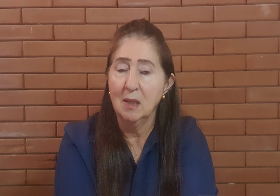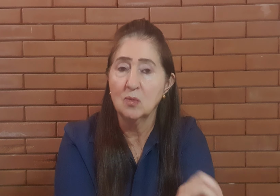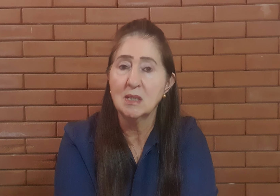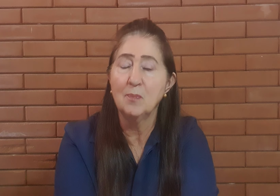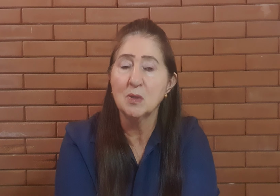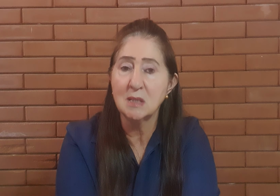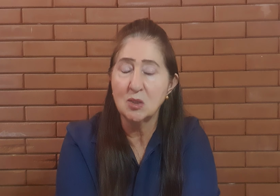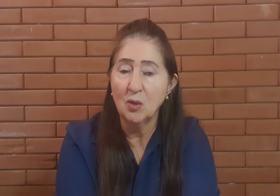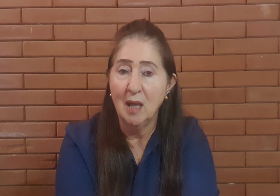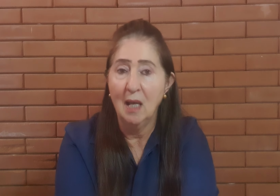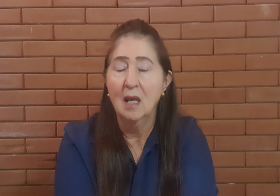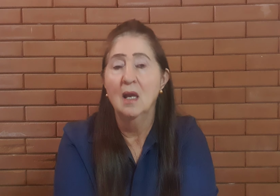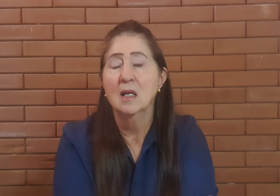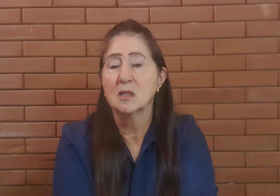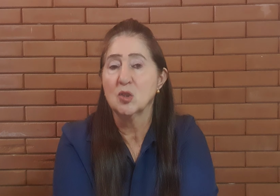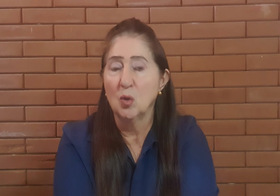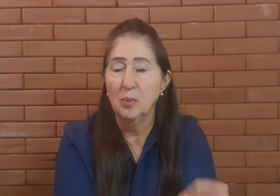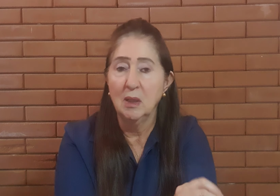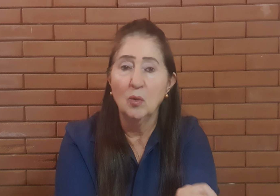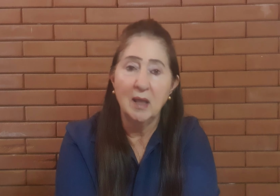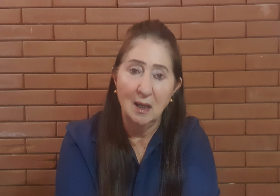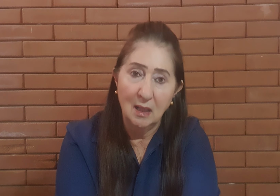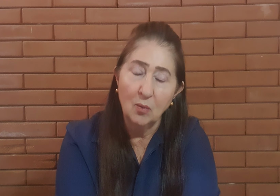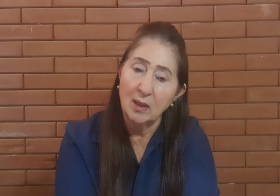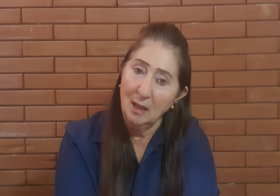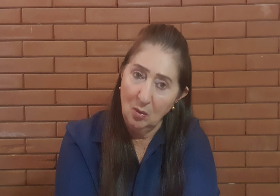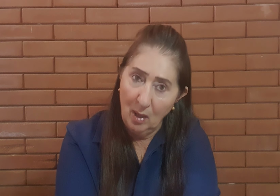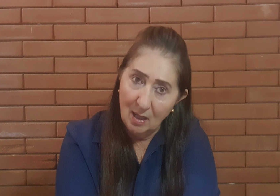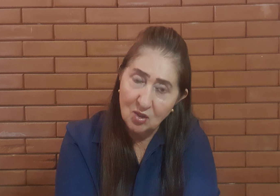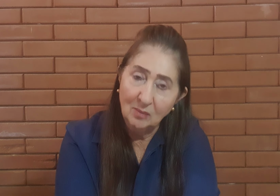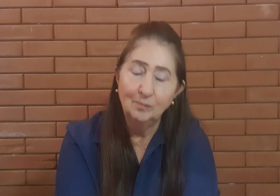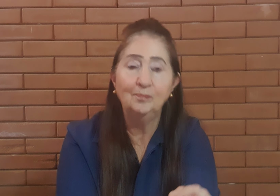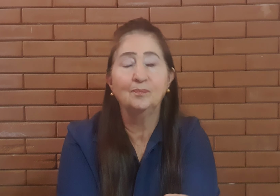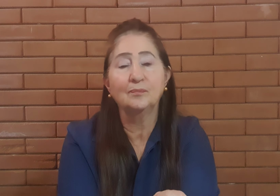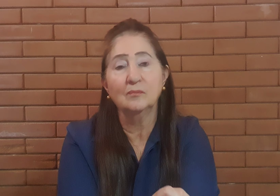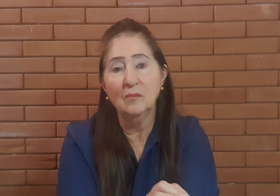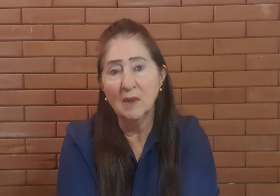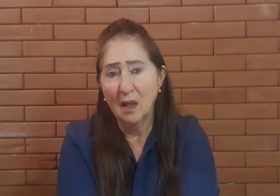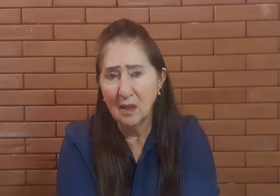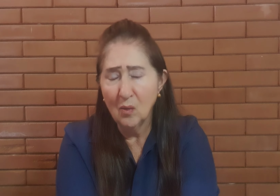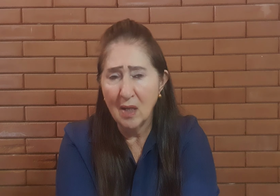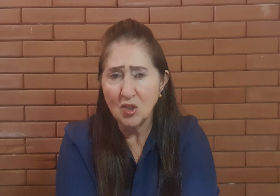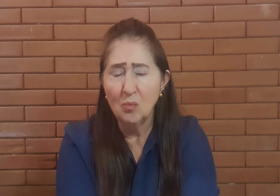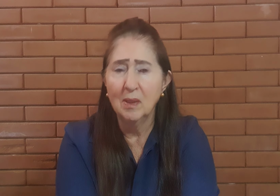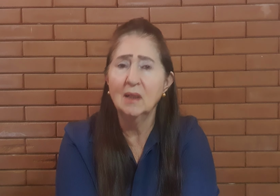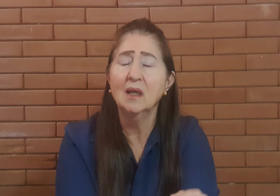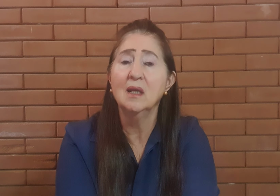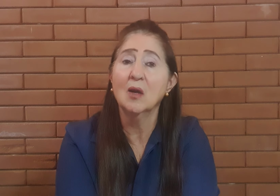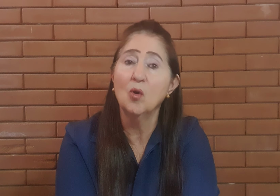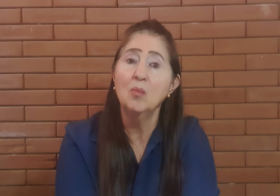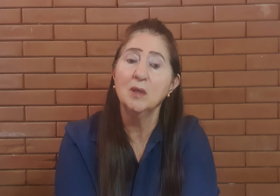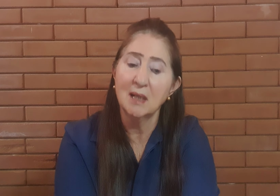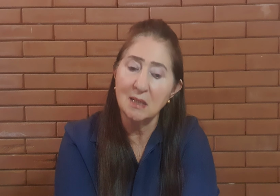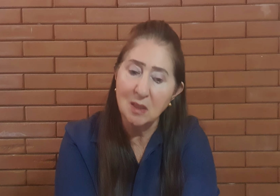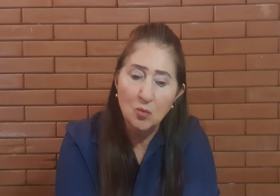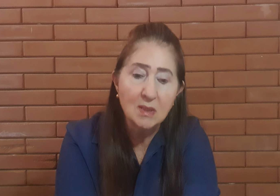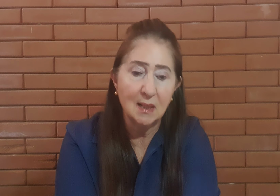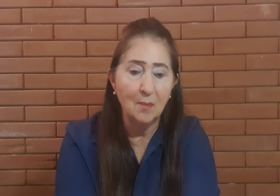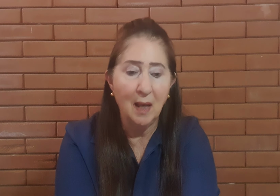se posicionar sobre o que é língua e o que é linguagem, a linguagem humana e a comunicação dos